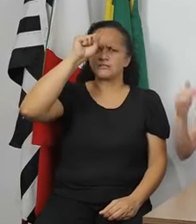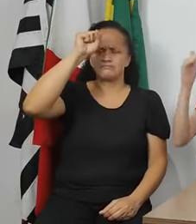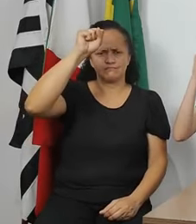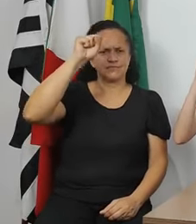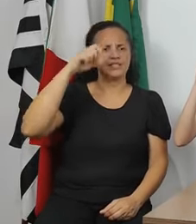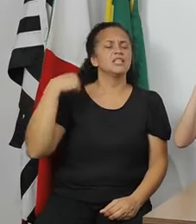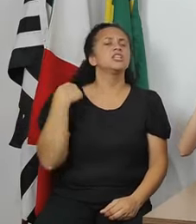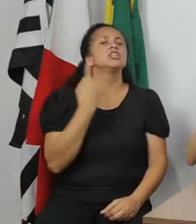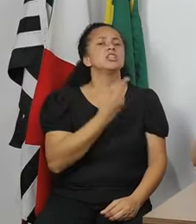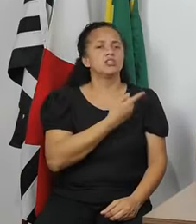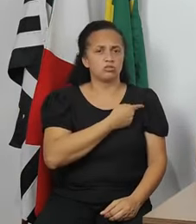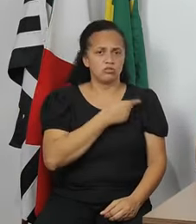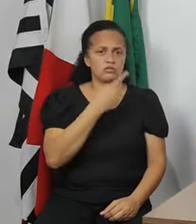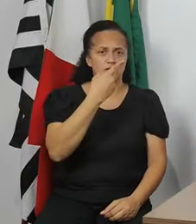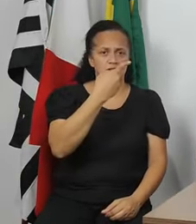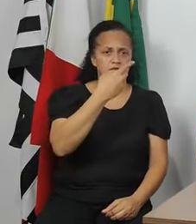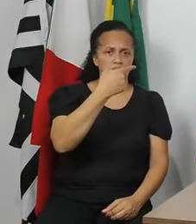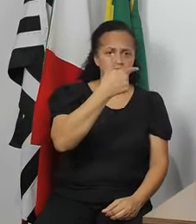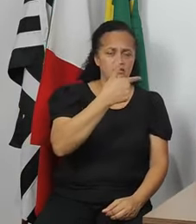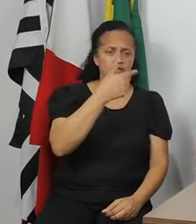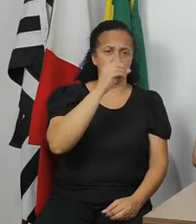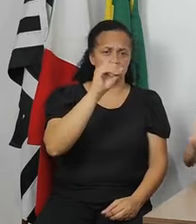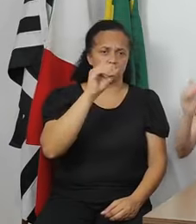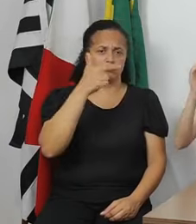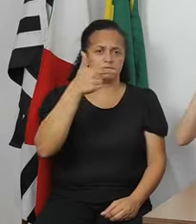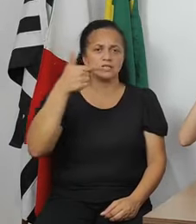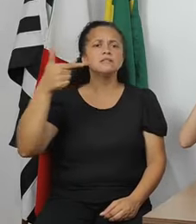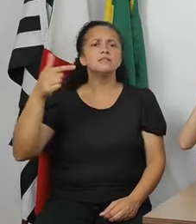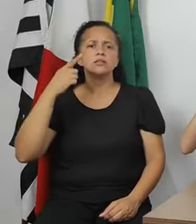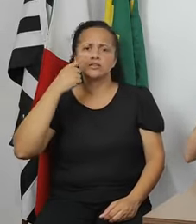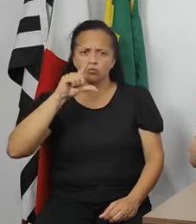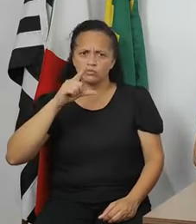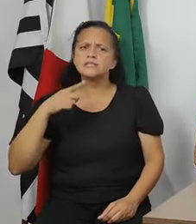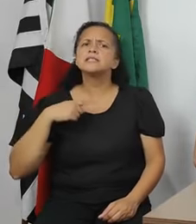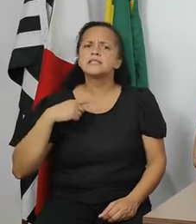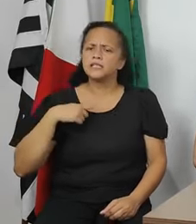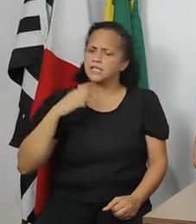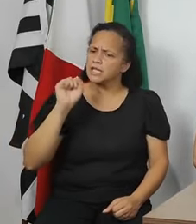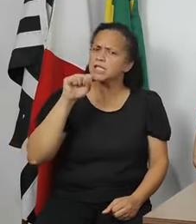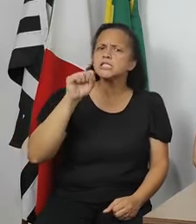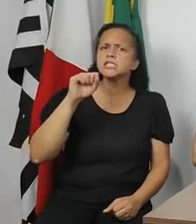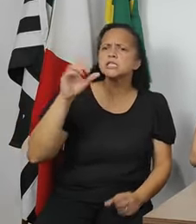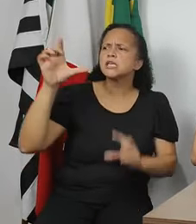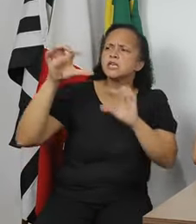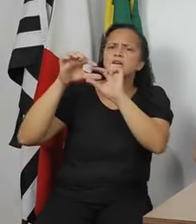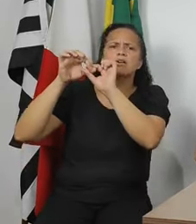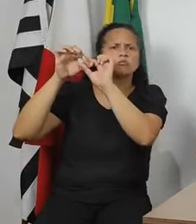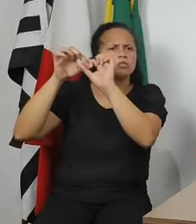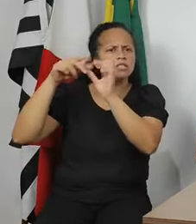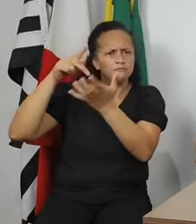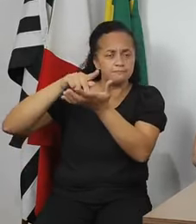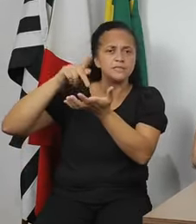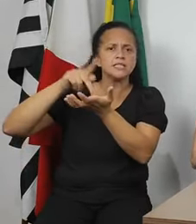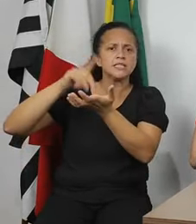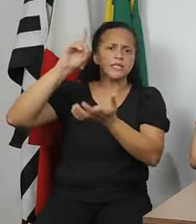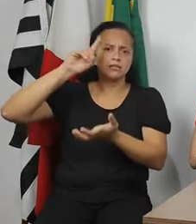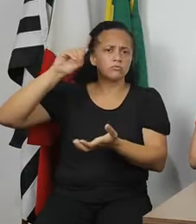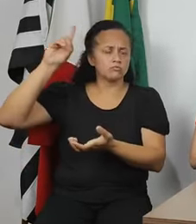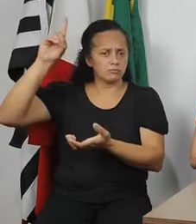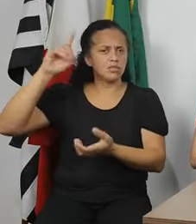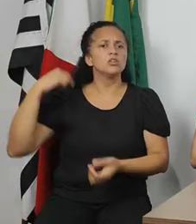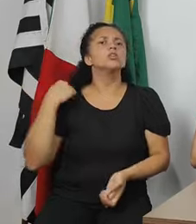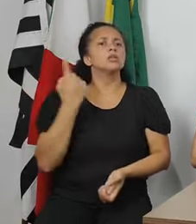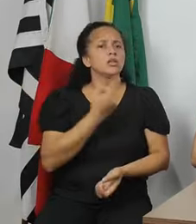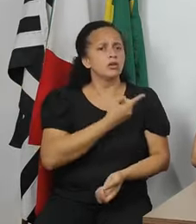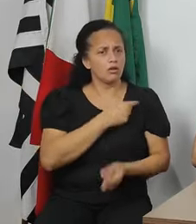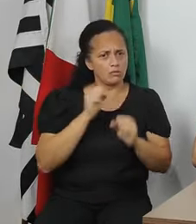chegar a esses lugares, que a gente consiga ter essa intimidade com Deus, que a gente decida pagar o preço. O preço,